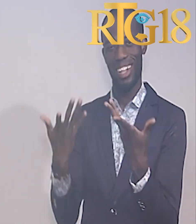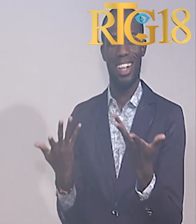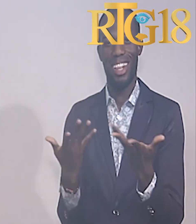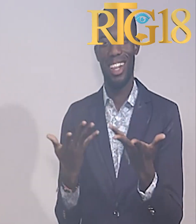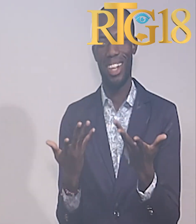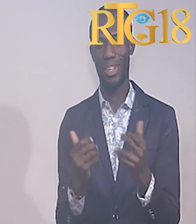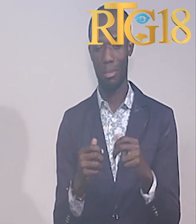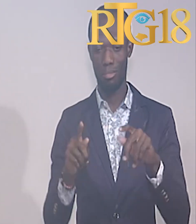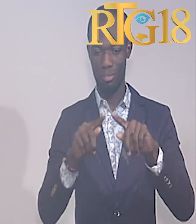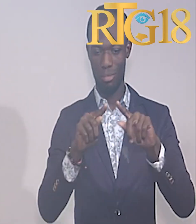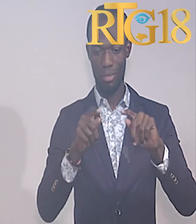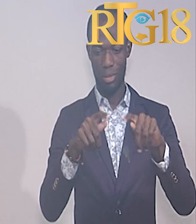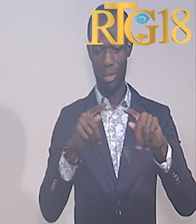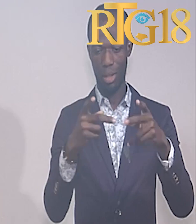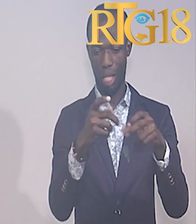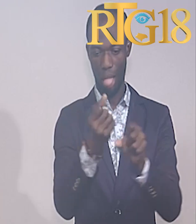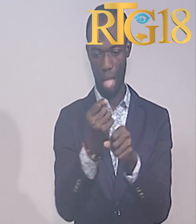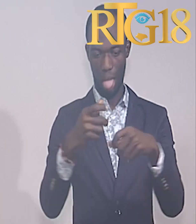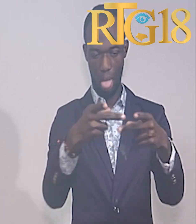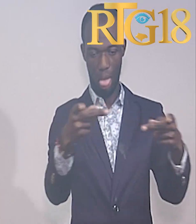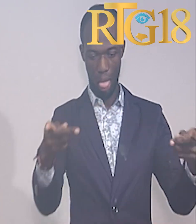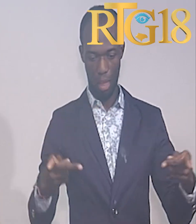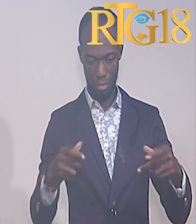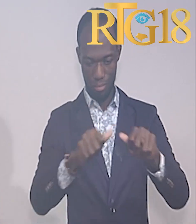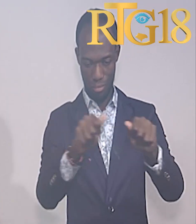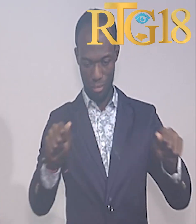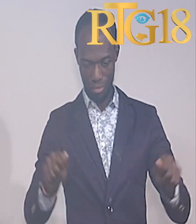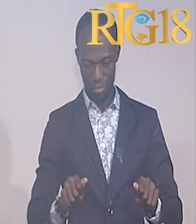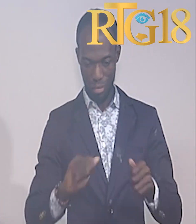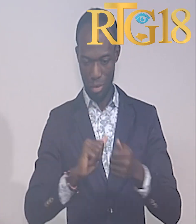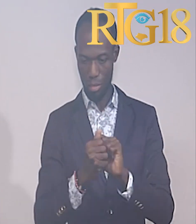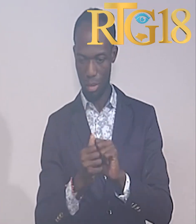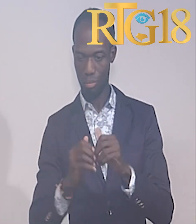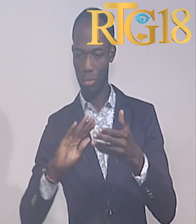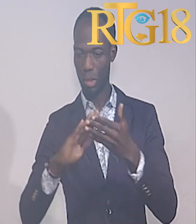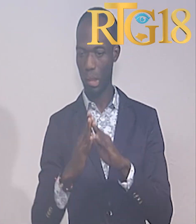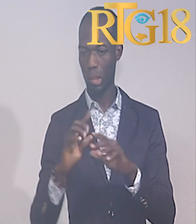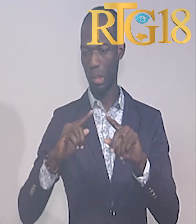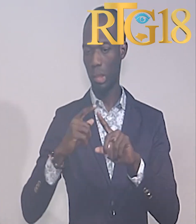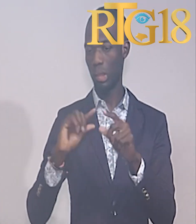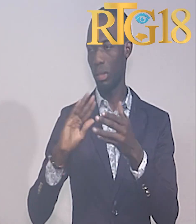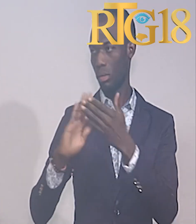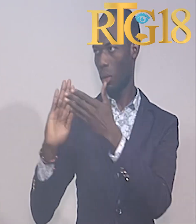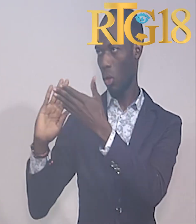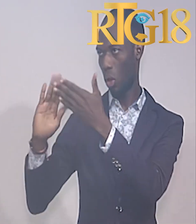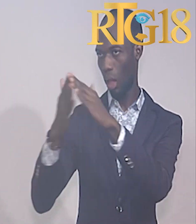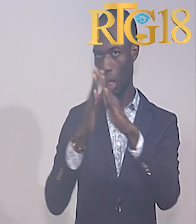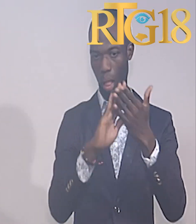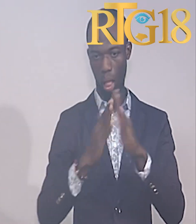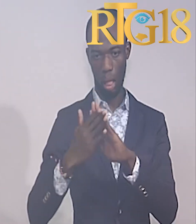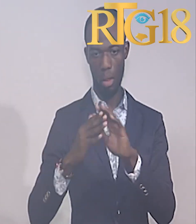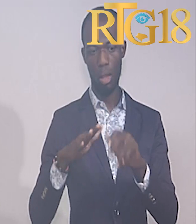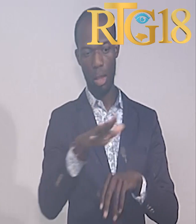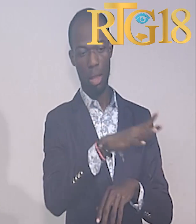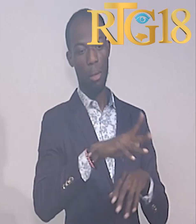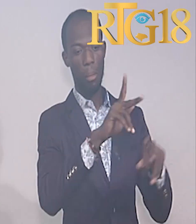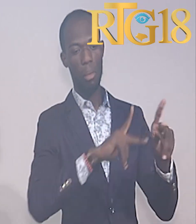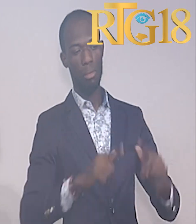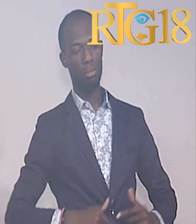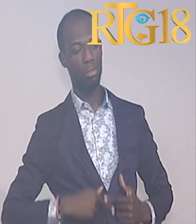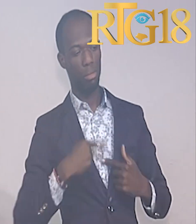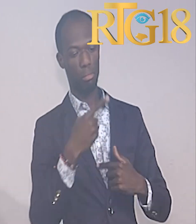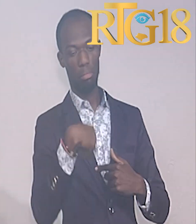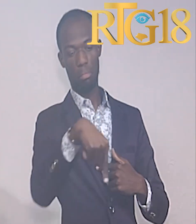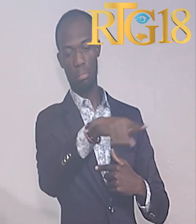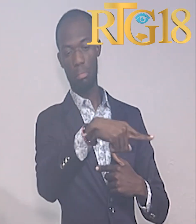réaliser des ateliers de sensibilisation dans les communautés où vivent les personnes sourdes. Zone